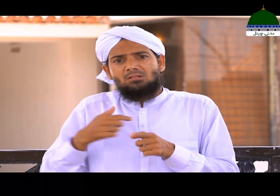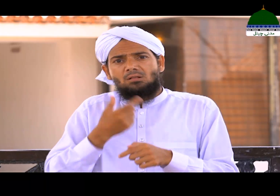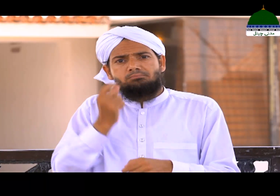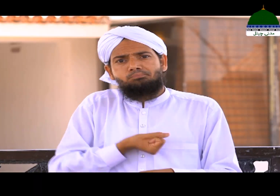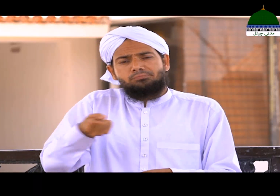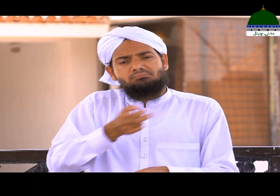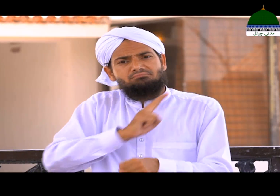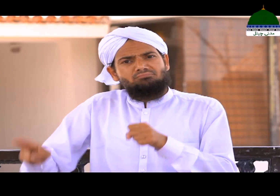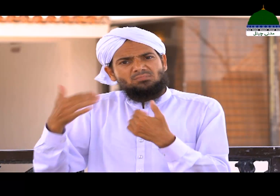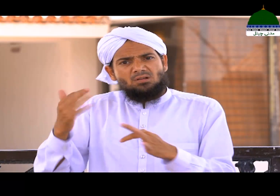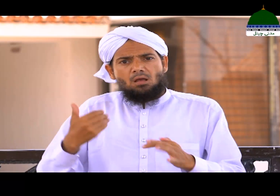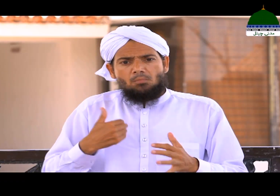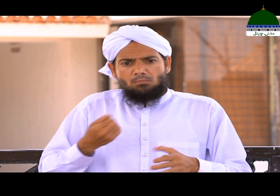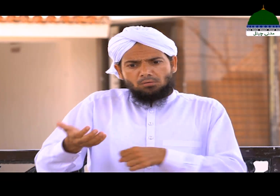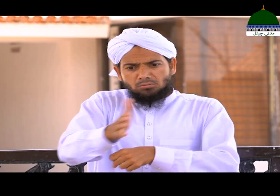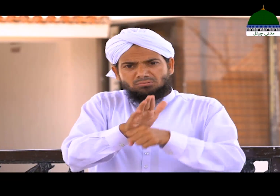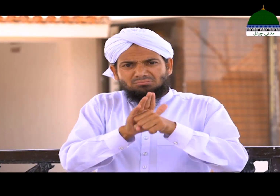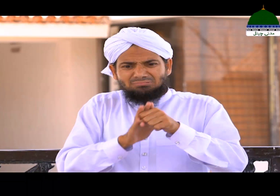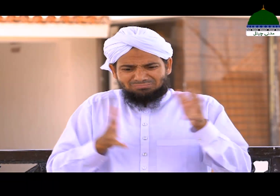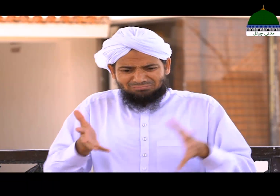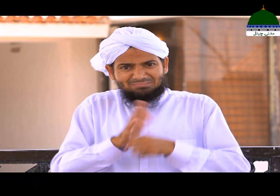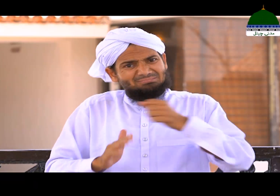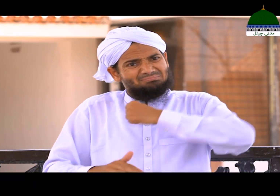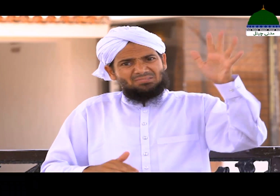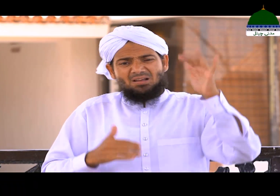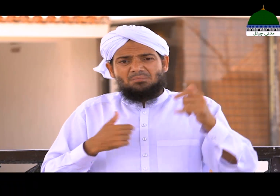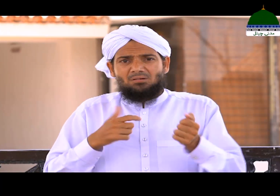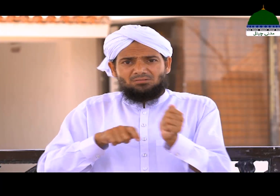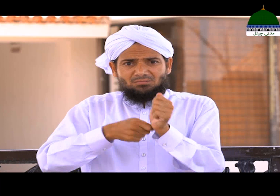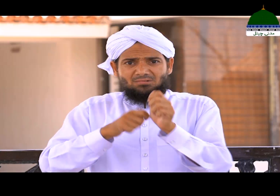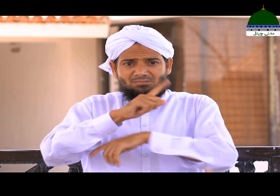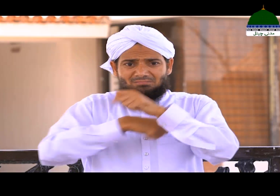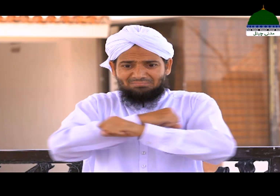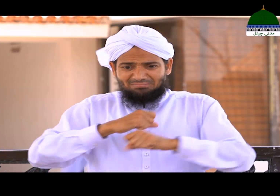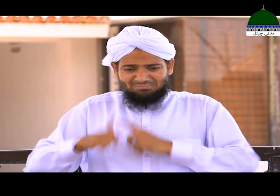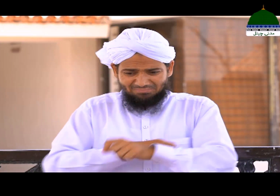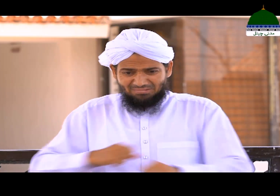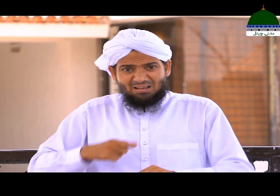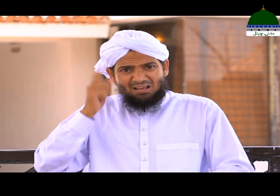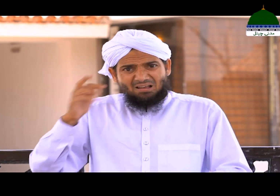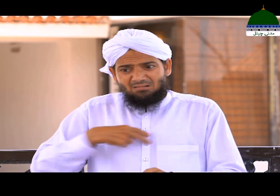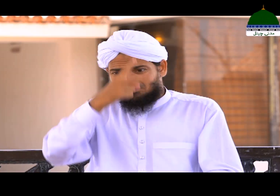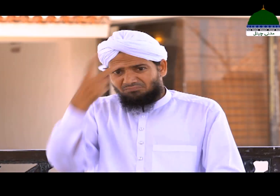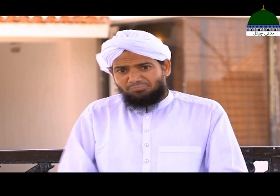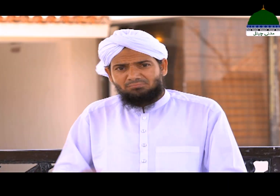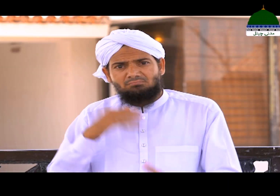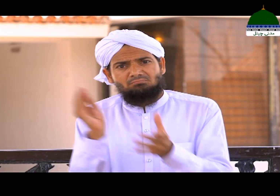ہمارا مال و متاع چھین کر میرے دونوں ہاتھ رسی سے باندھے مجھے زمین پر ڈالا اور فرار ہو